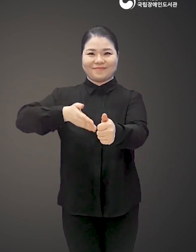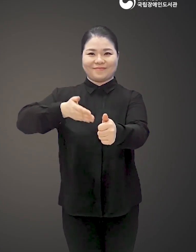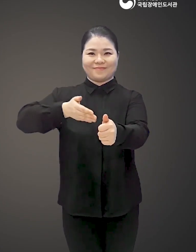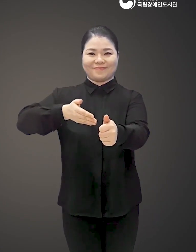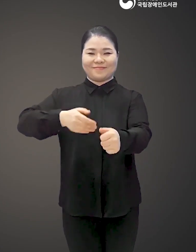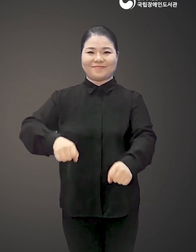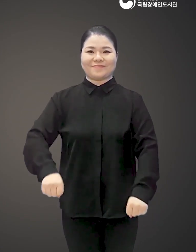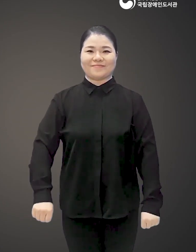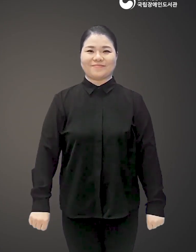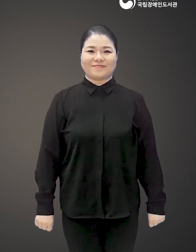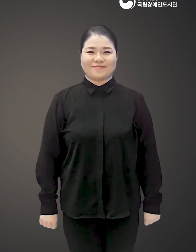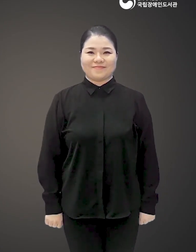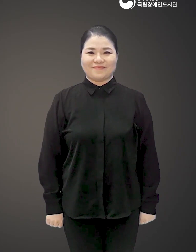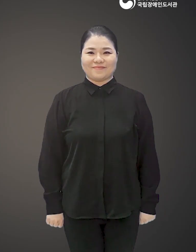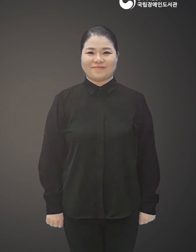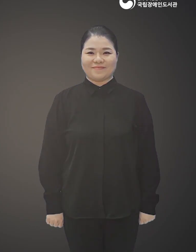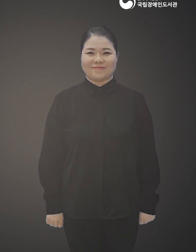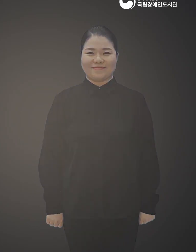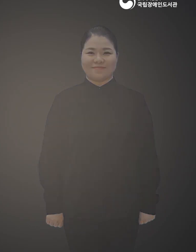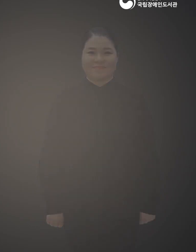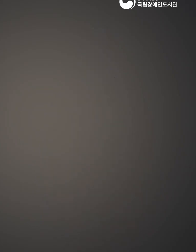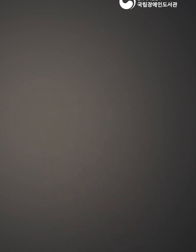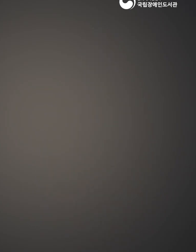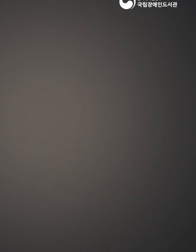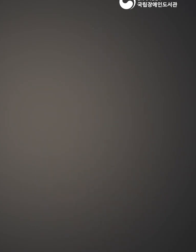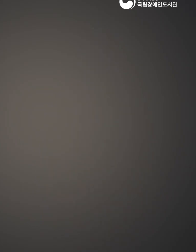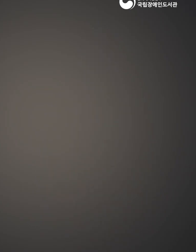출판사 열린 책들.